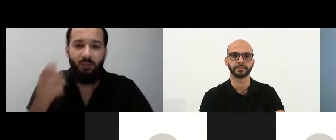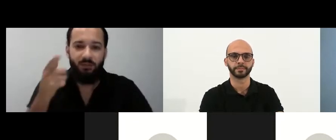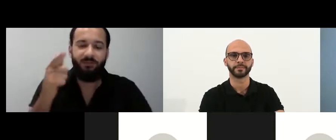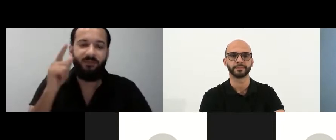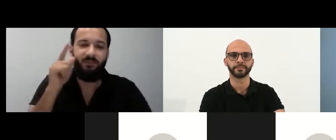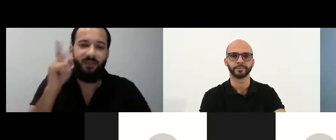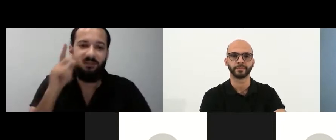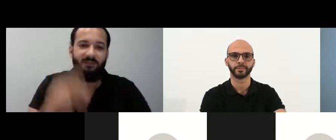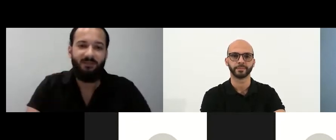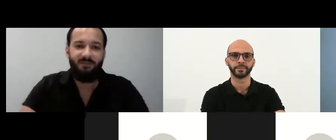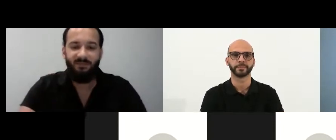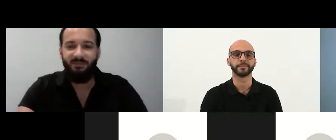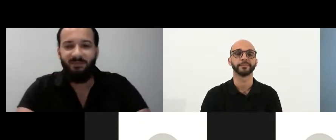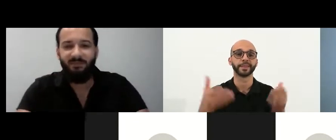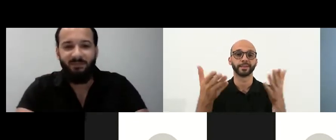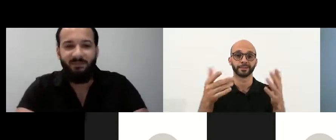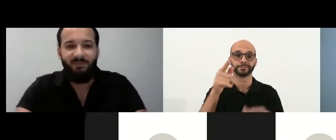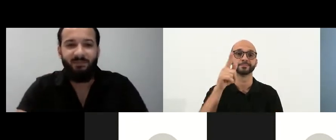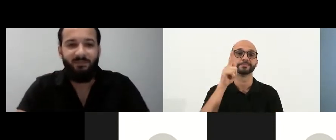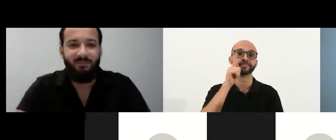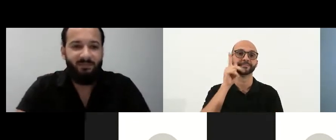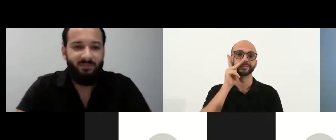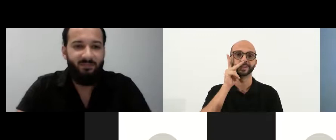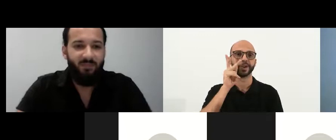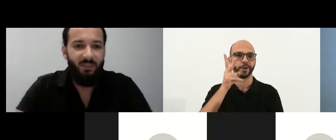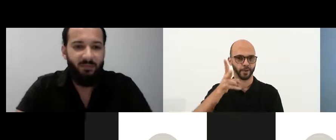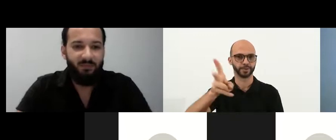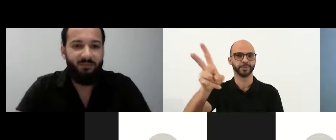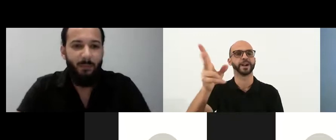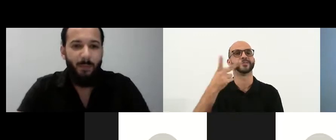Bom, o que eu tinha para falar era isso.